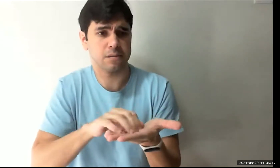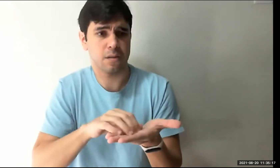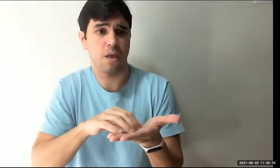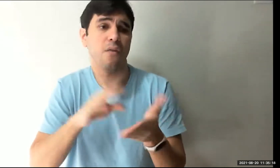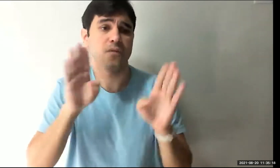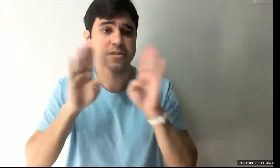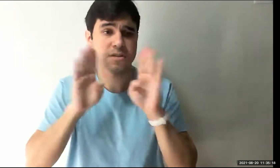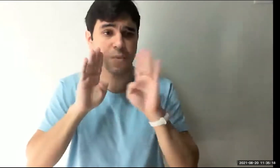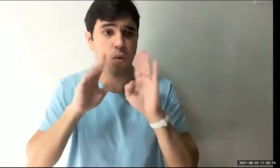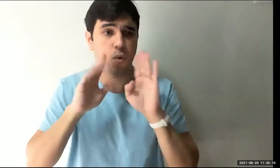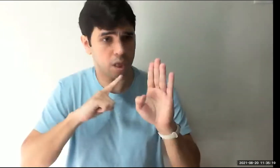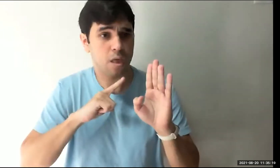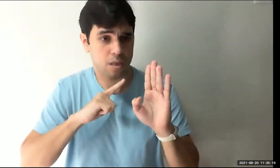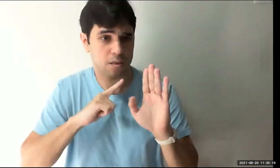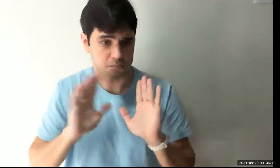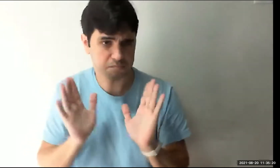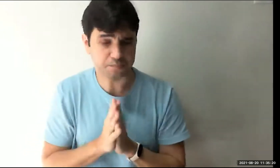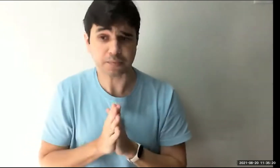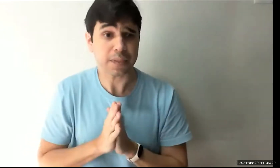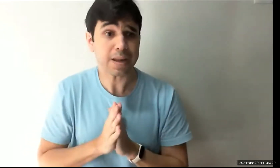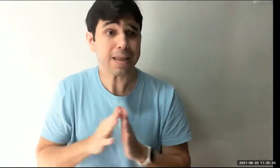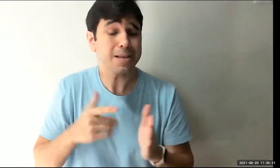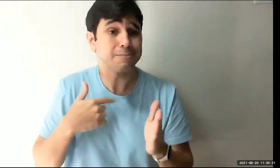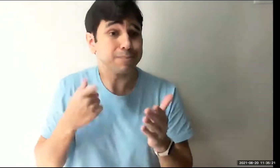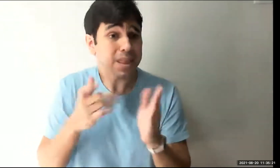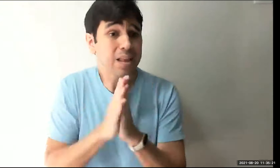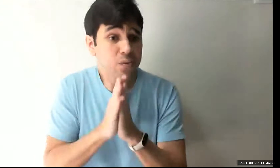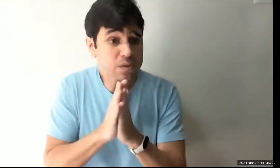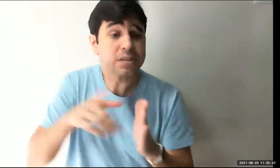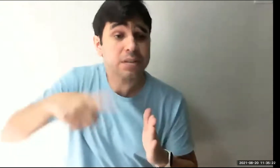no particular, pode mandar mensagem no chat do Facebook.